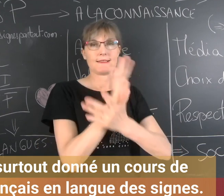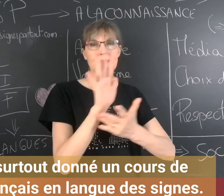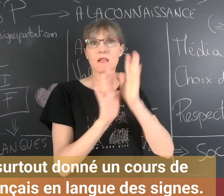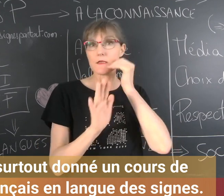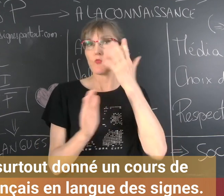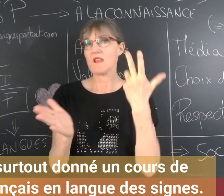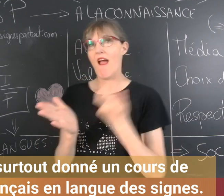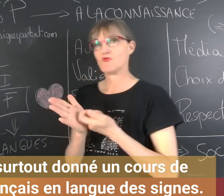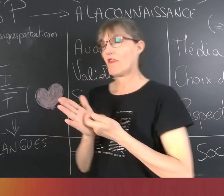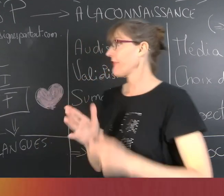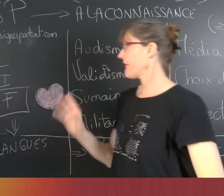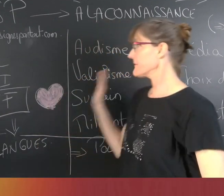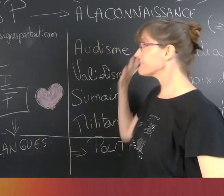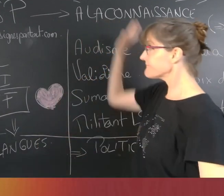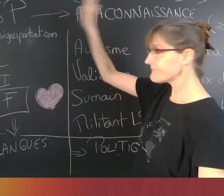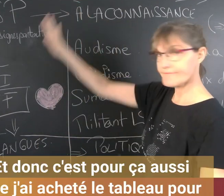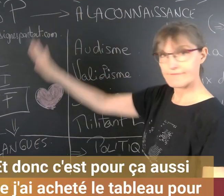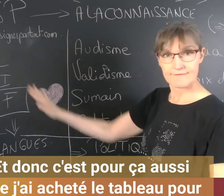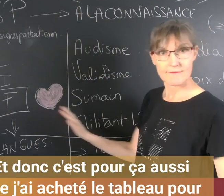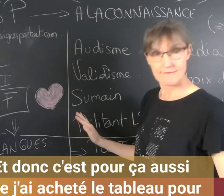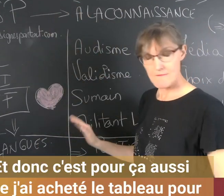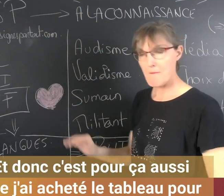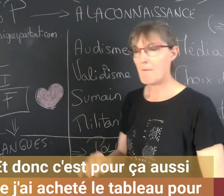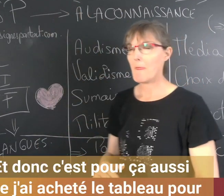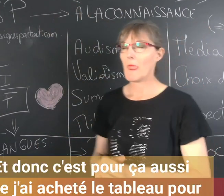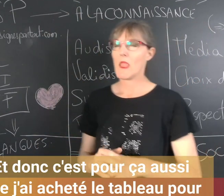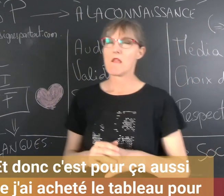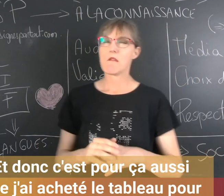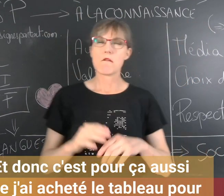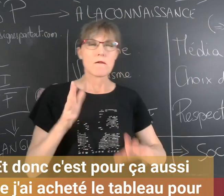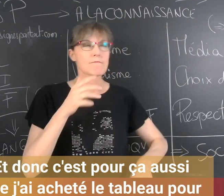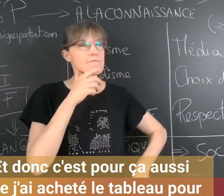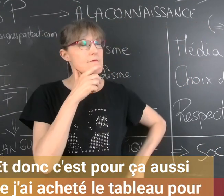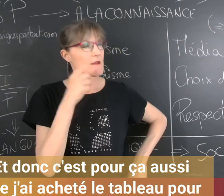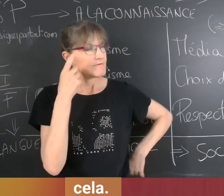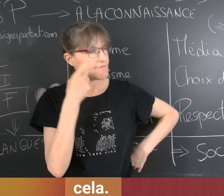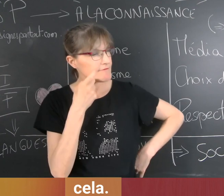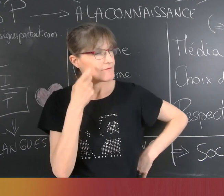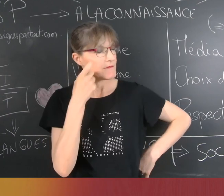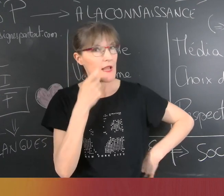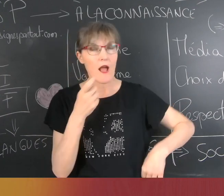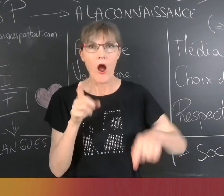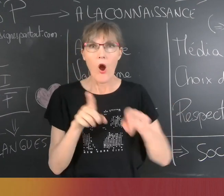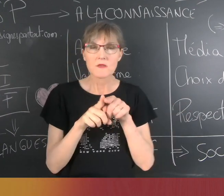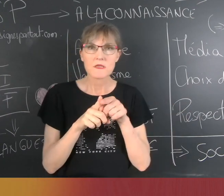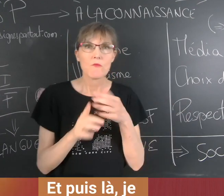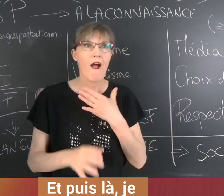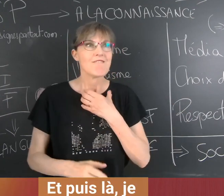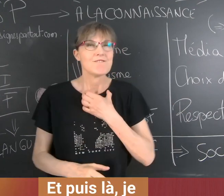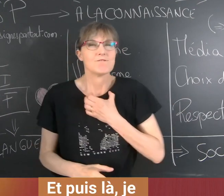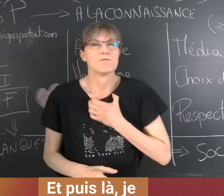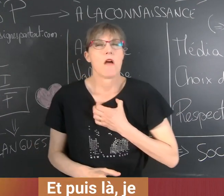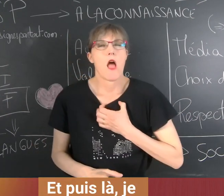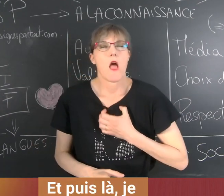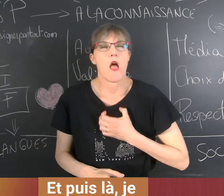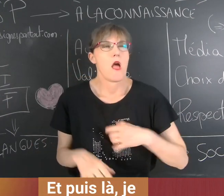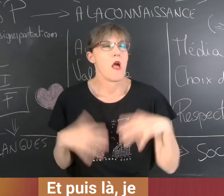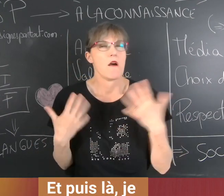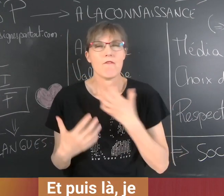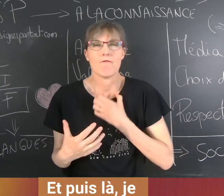français en langue des signes. Et donc c'est pour ça aussi que j'ai acheté le tableau pour cela. Et puis